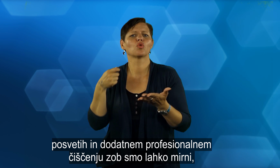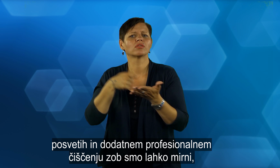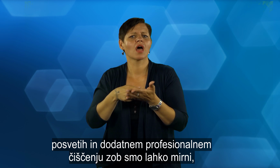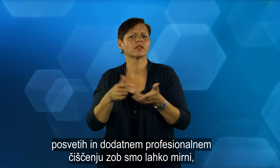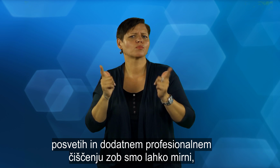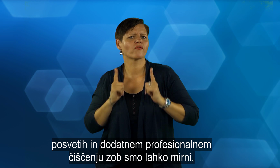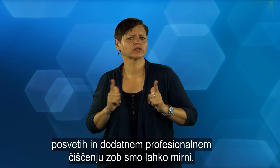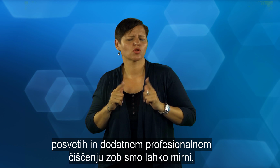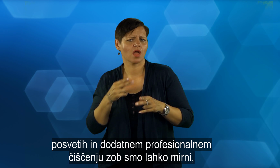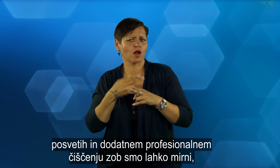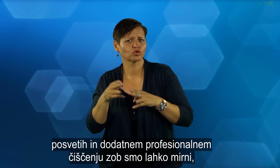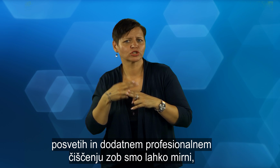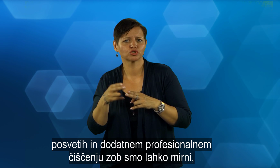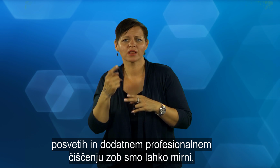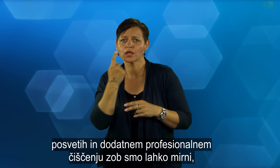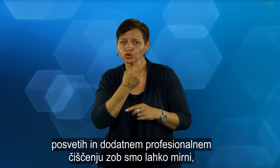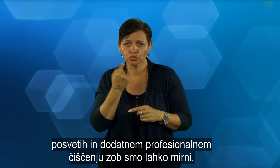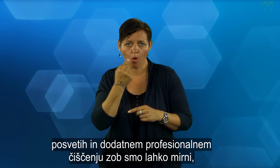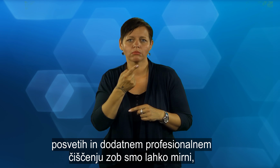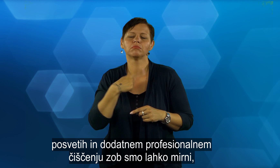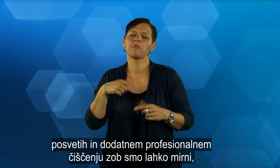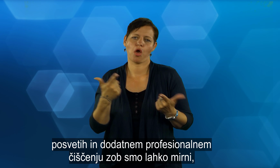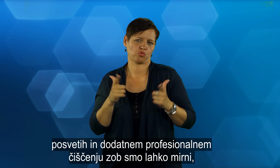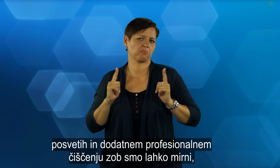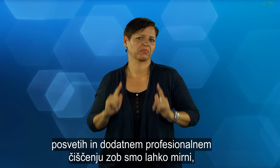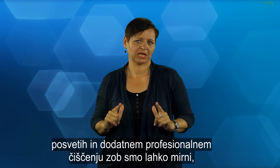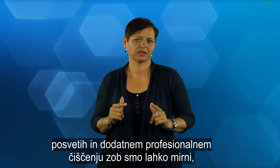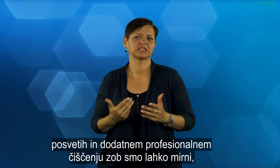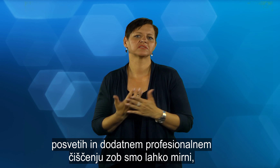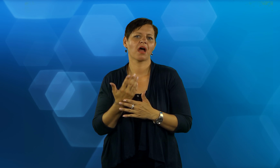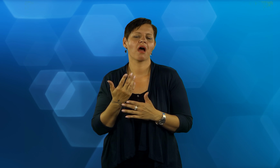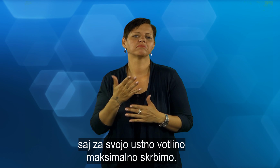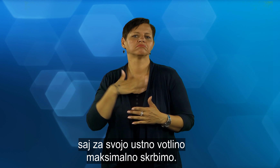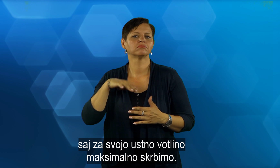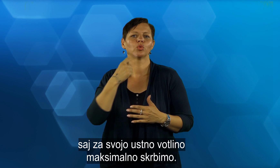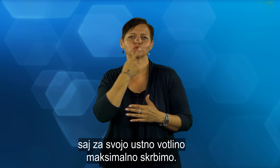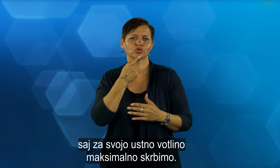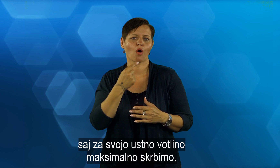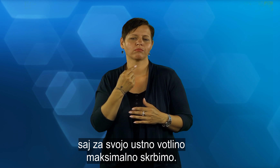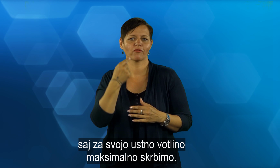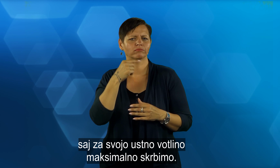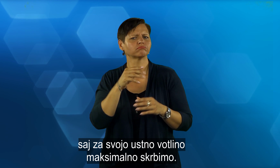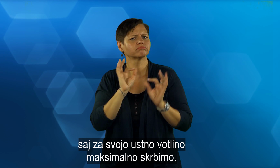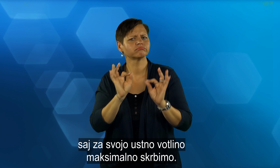dodatnem profesionalnem čiščenju zob smo lahko mirni, saj za svojo ustno votlino maksimalno